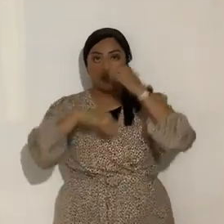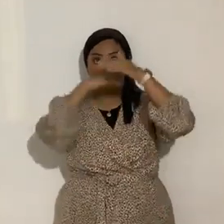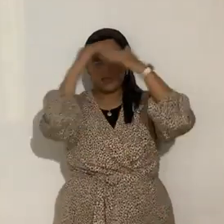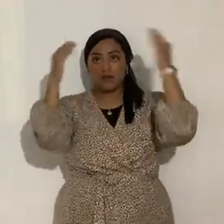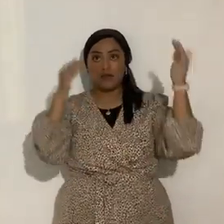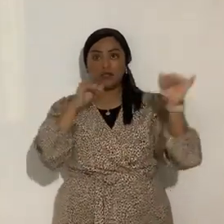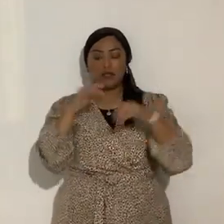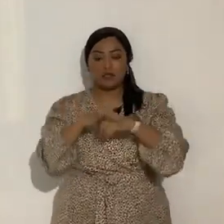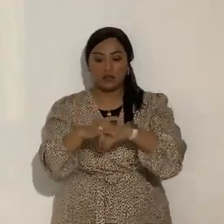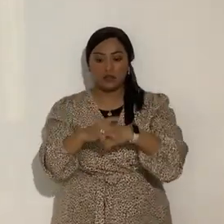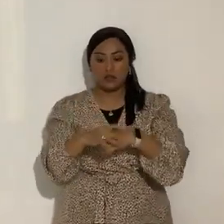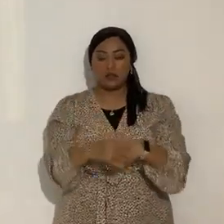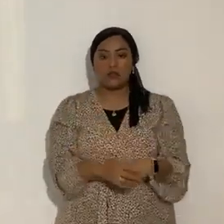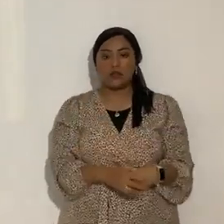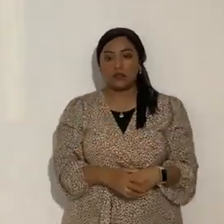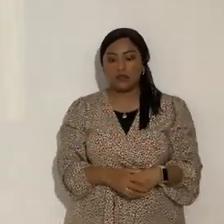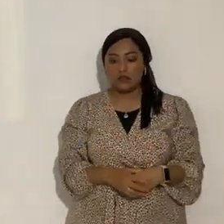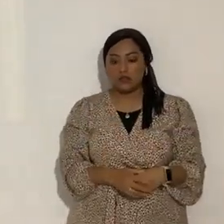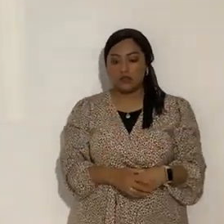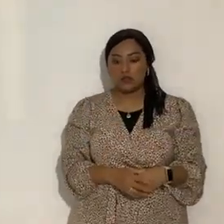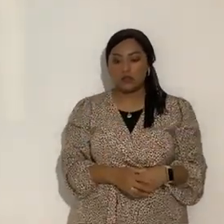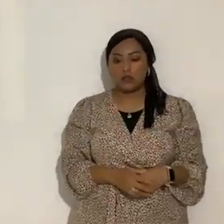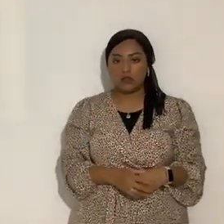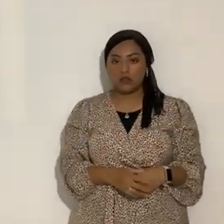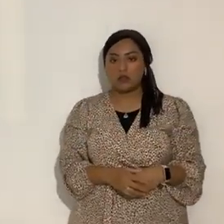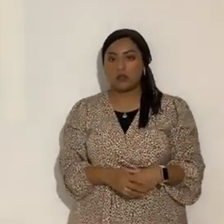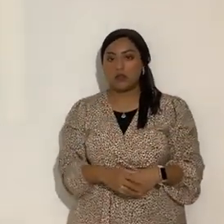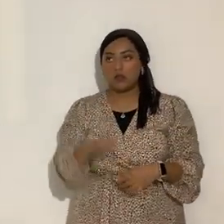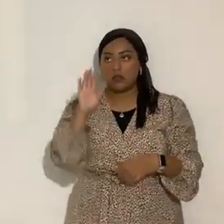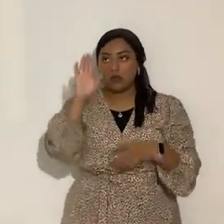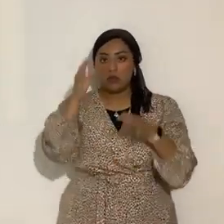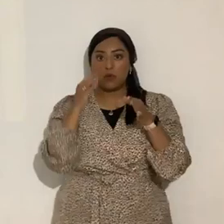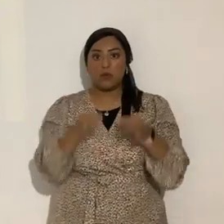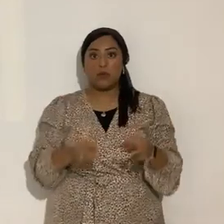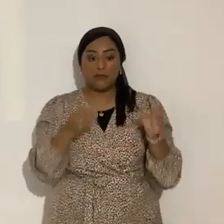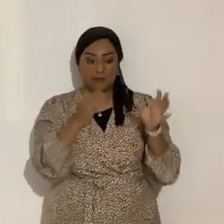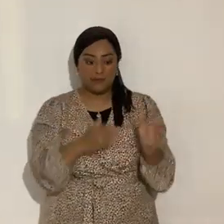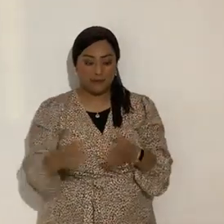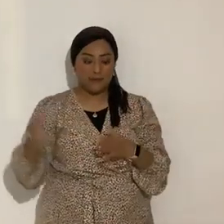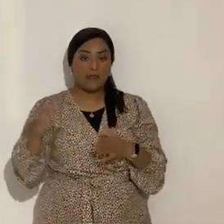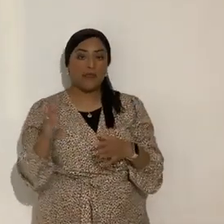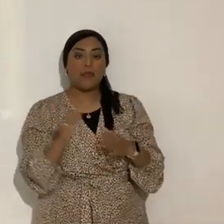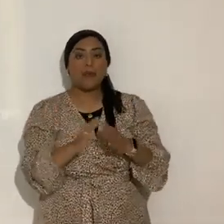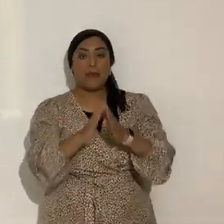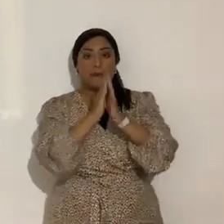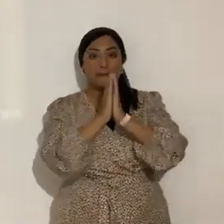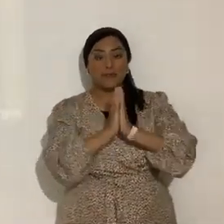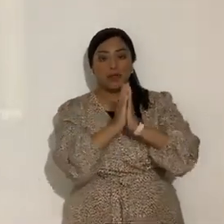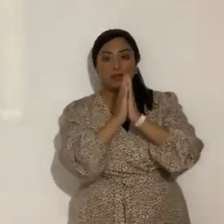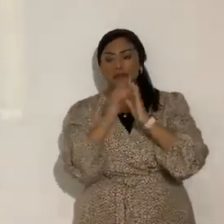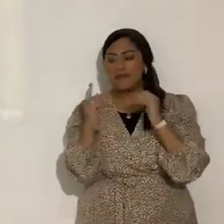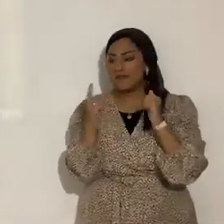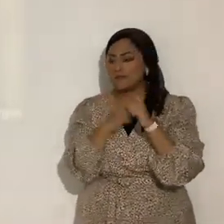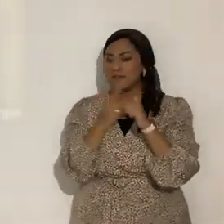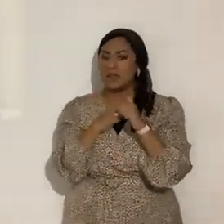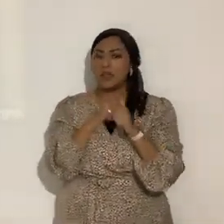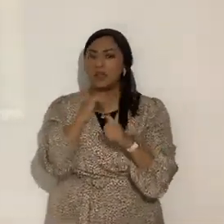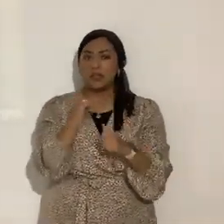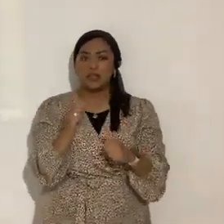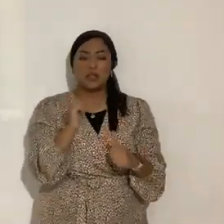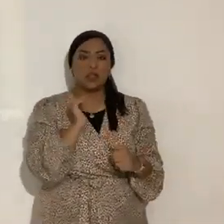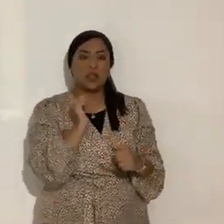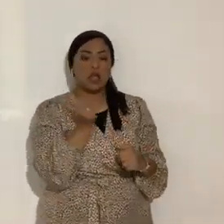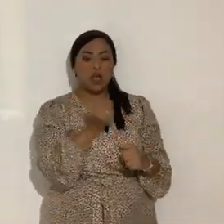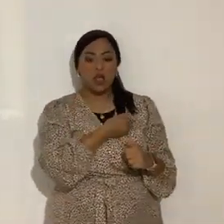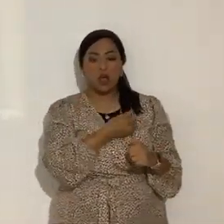cielo, santificado es tu nombre, hágase tu voluntad en la tierra, hágase tu voluntad. ¿Sí? Entonces la oración primordial es el